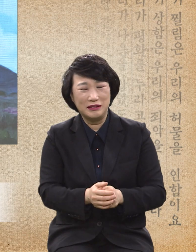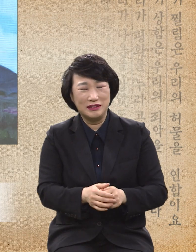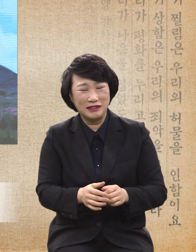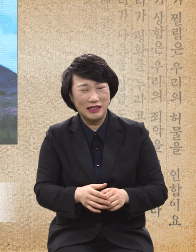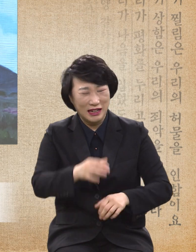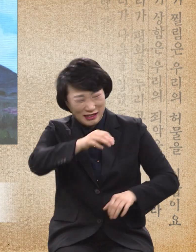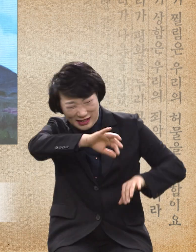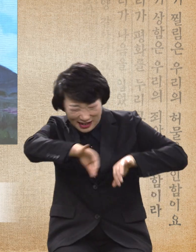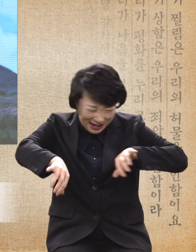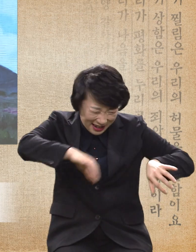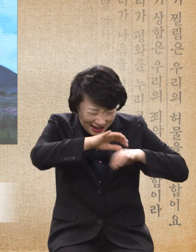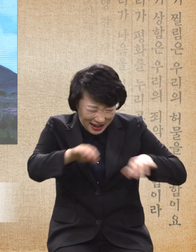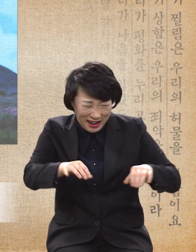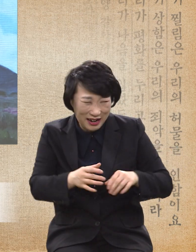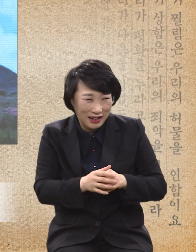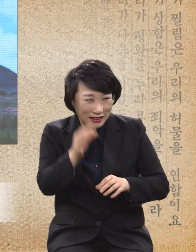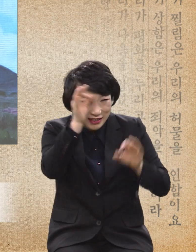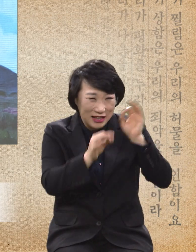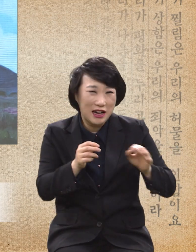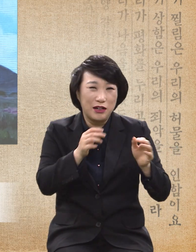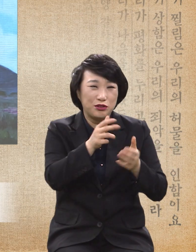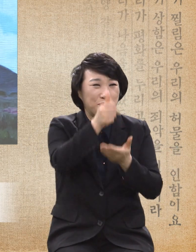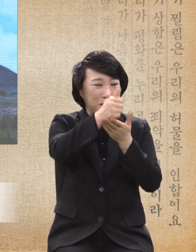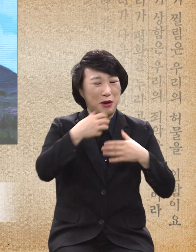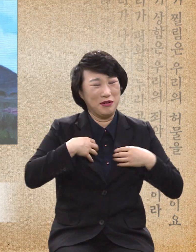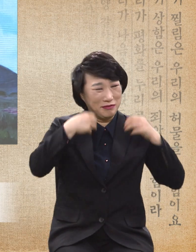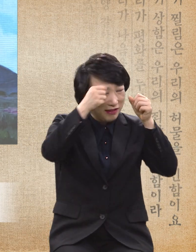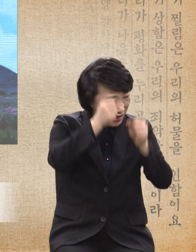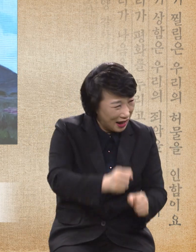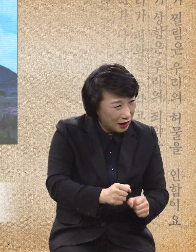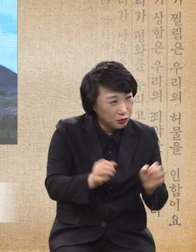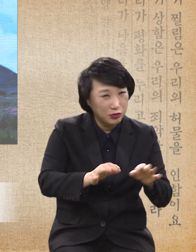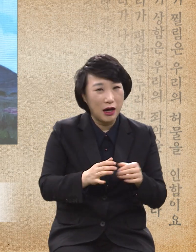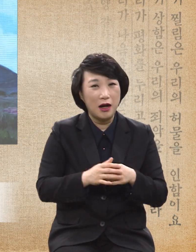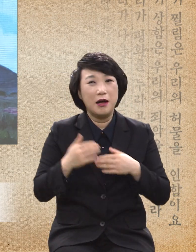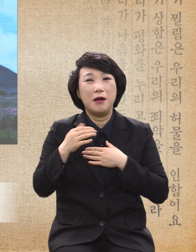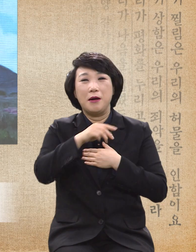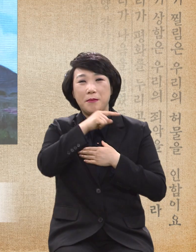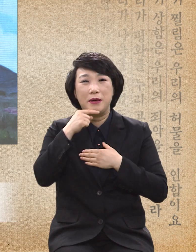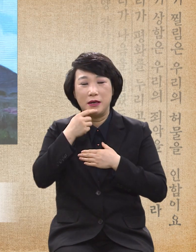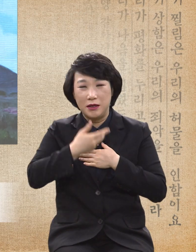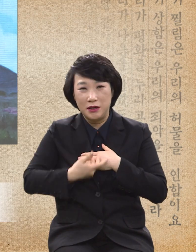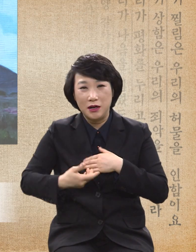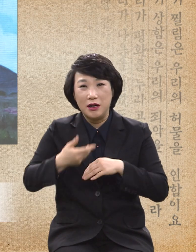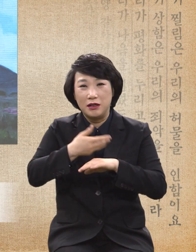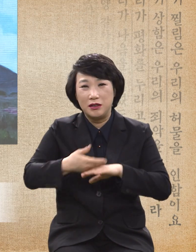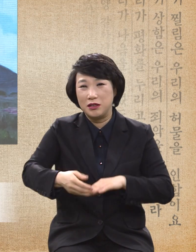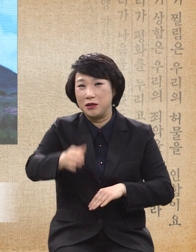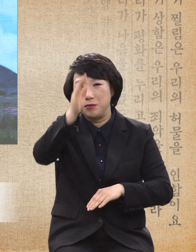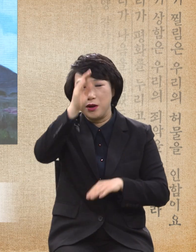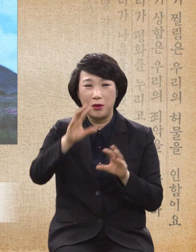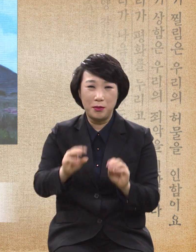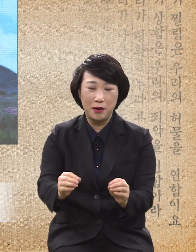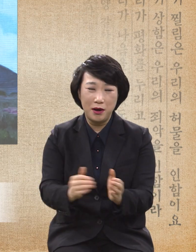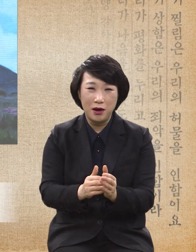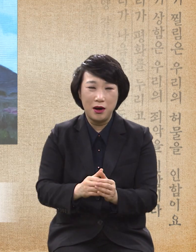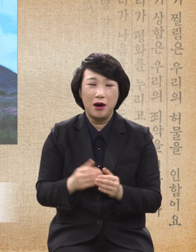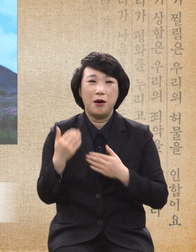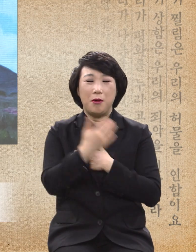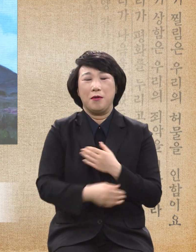순간 혈루의 군원이 싹 빠지면서 몸에서 온기와 기력이 팍 솟을 때